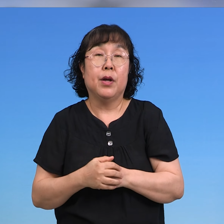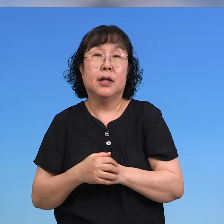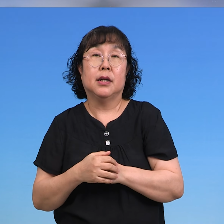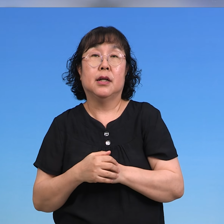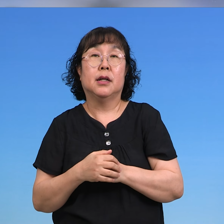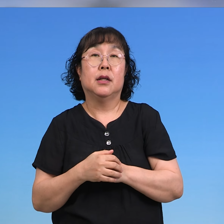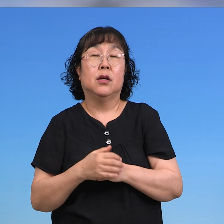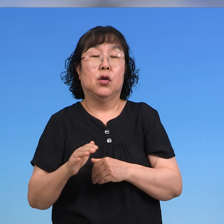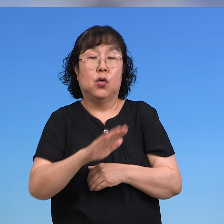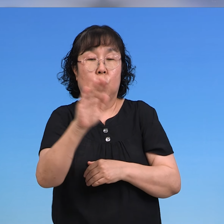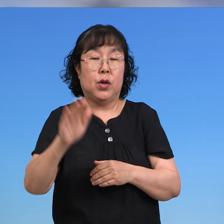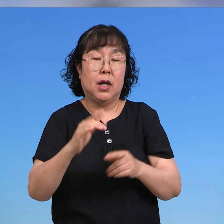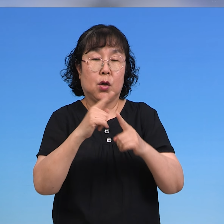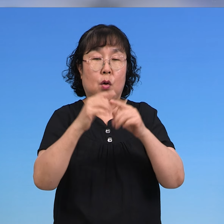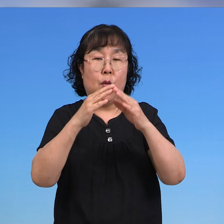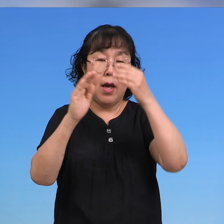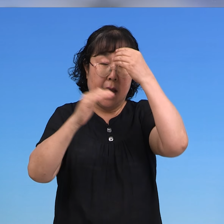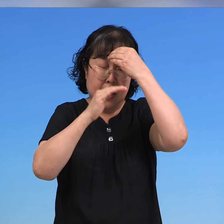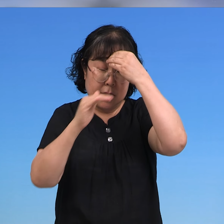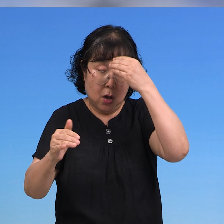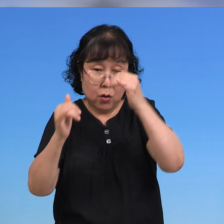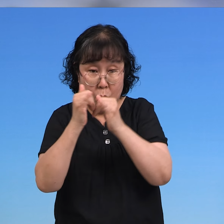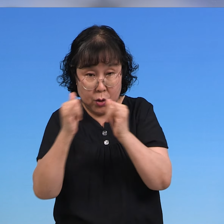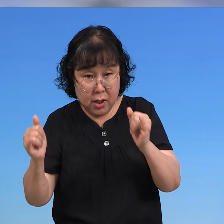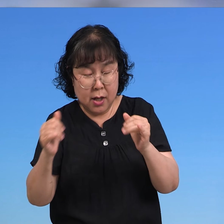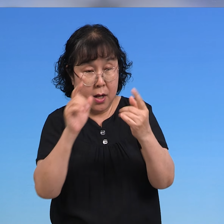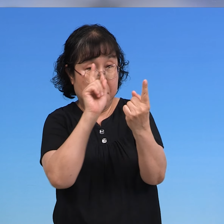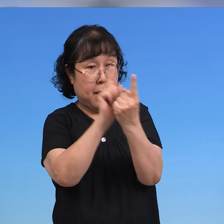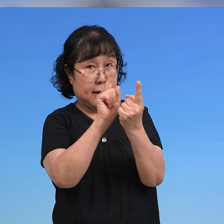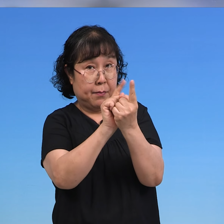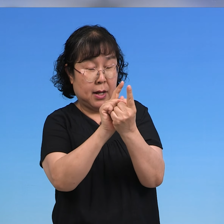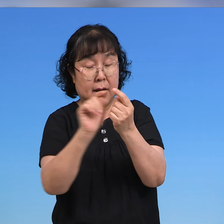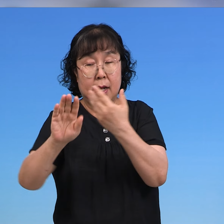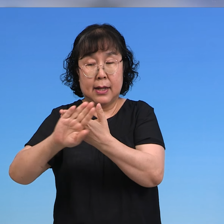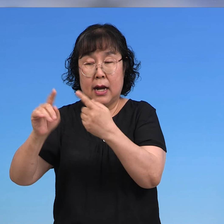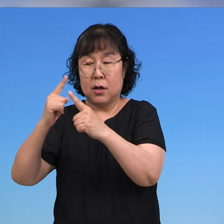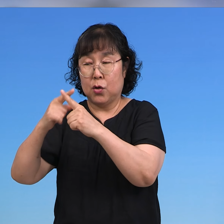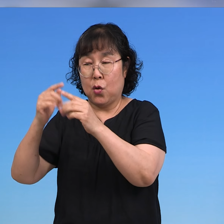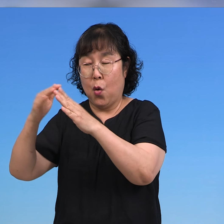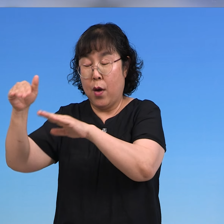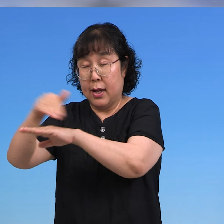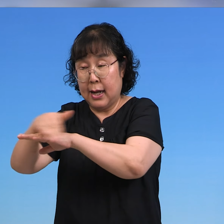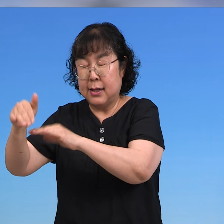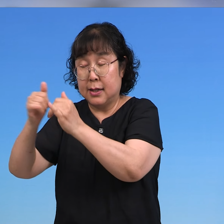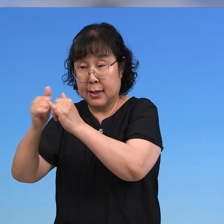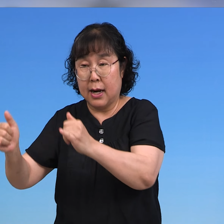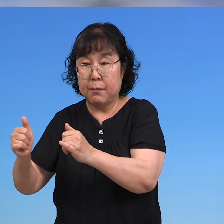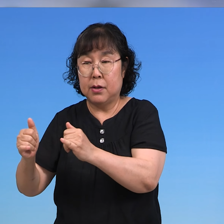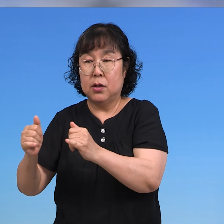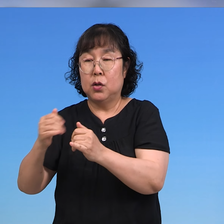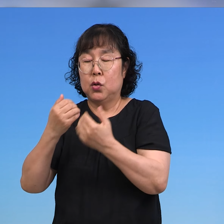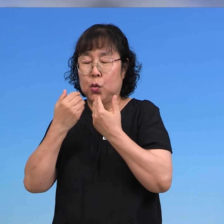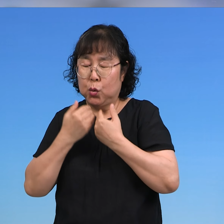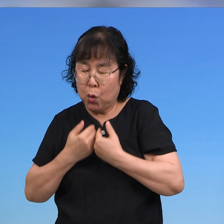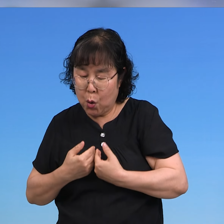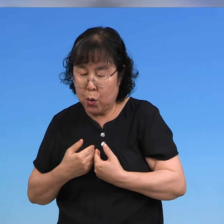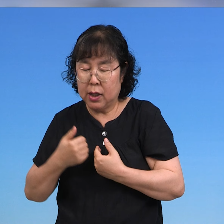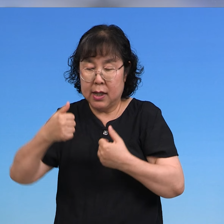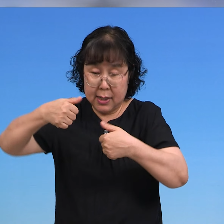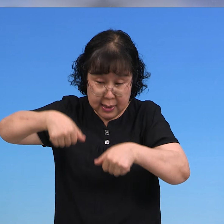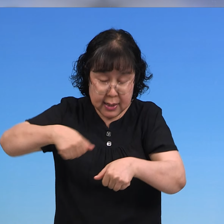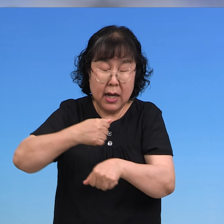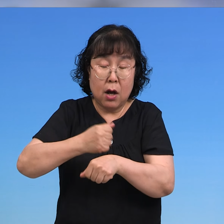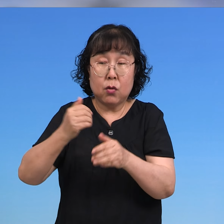알아요. 타교회 성단들은 조신하게 인사하고 가요. 근데 우리 교회 성도님을 만나면 어떤 분은요, 갑자기 그